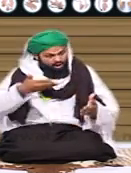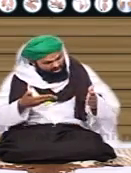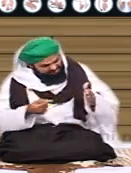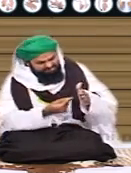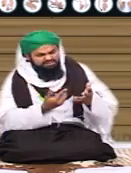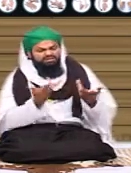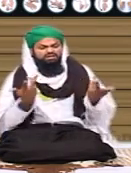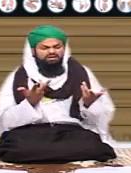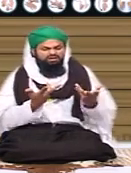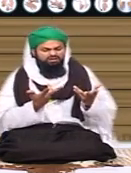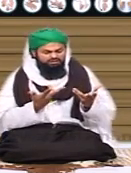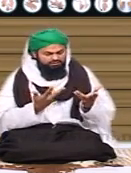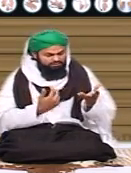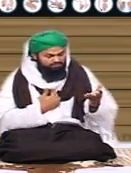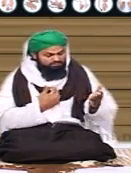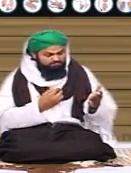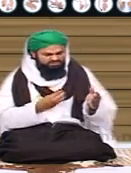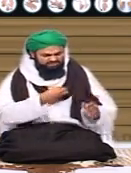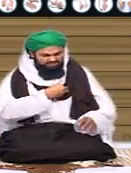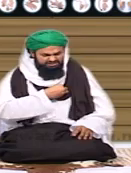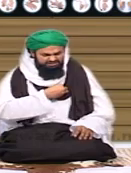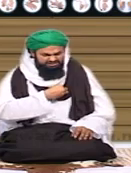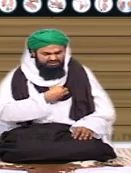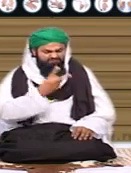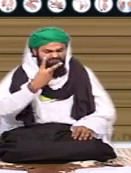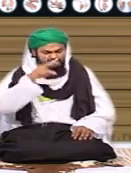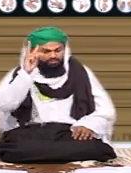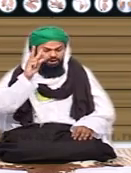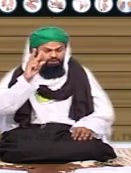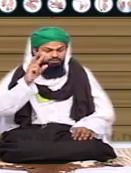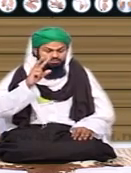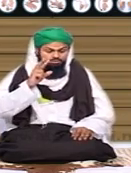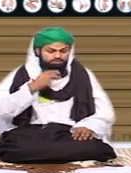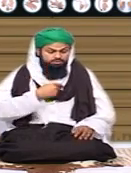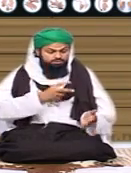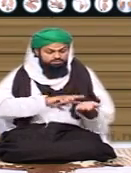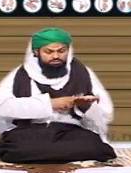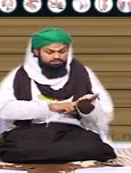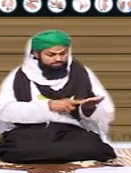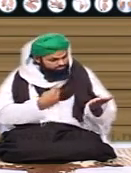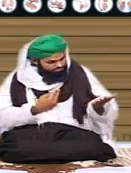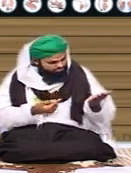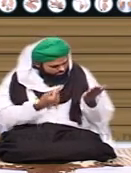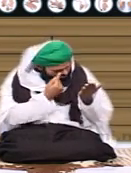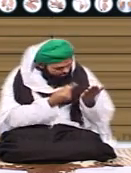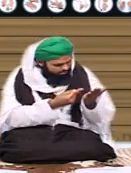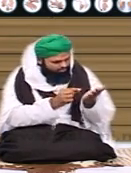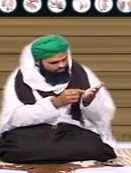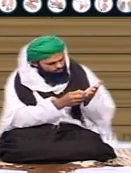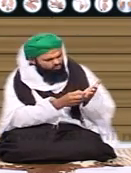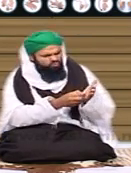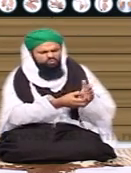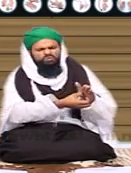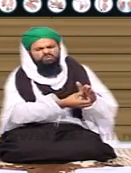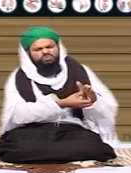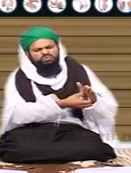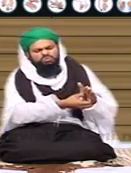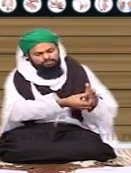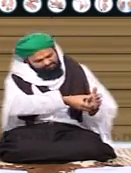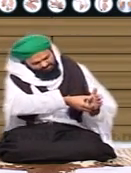تکلیف ہوئی, میں چونک گیا. مجھے ایسا کیا چبھا ہے مجھے جو اتنی شدت سے تکلیف کہ میں پھڑک گیا. میں نے جیسے ہی دیکھا تو پن کا سر نظر آ